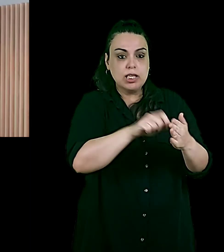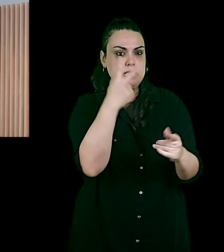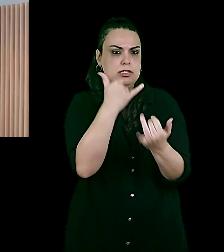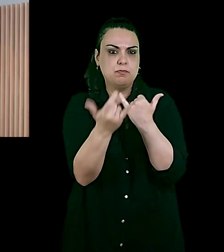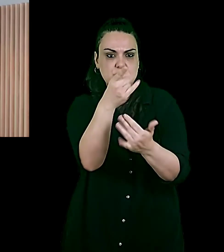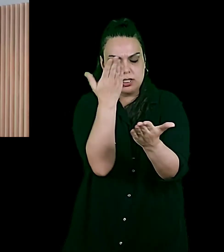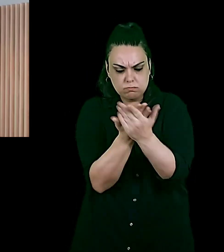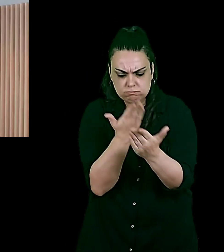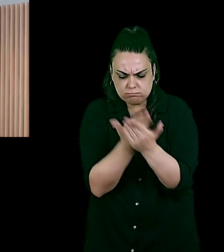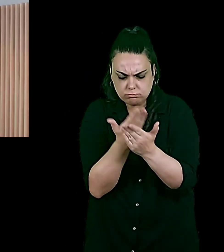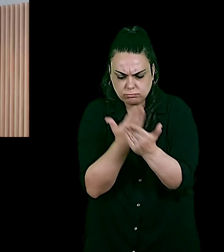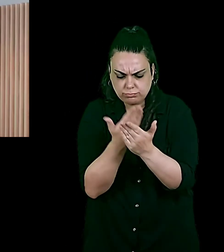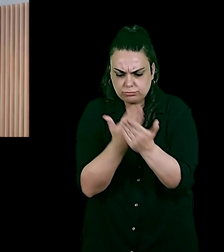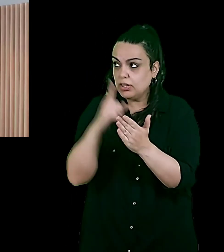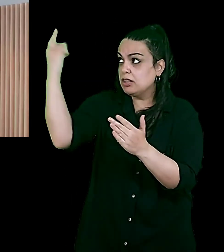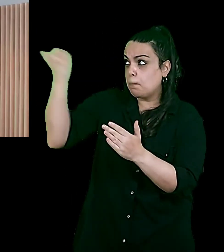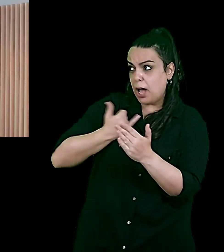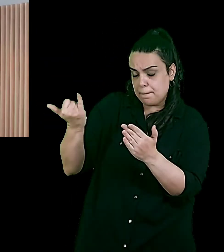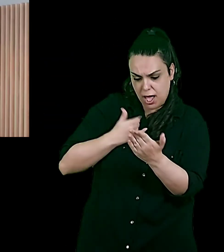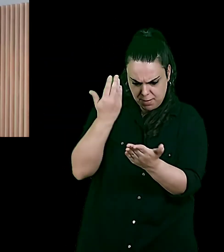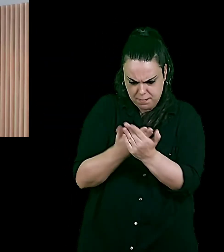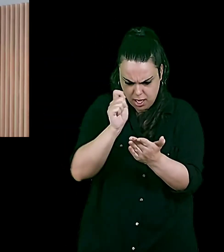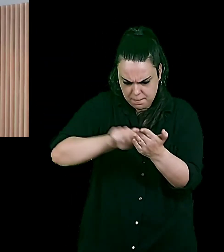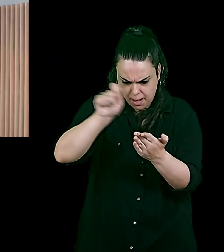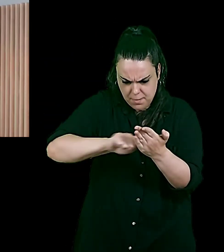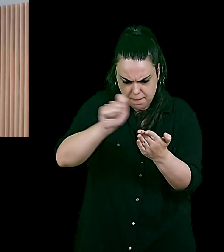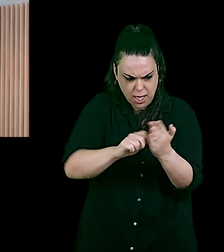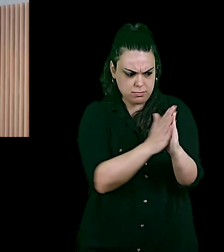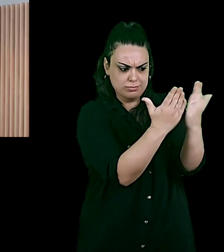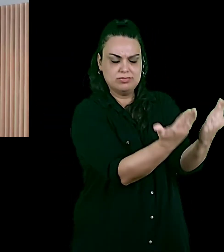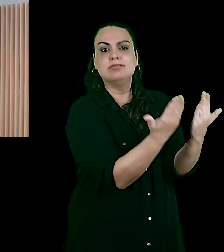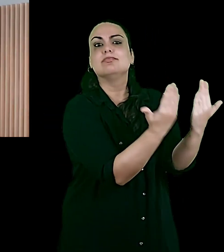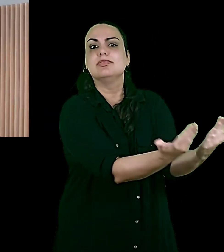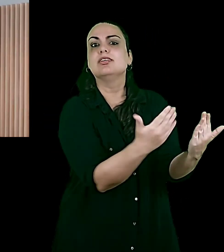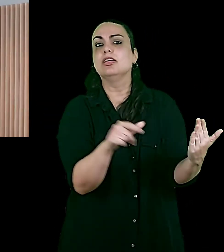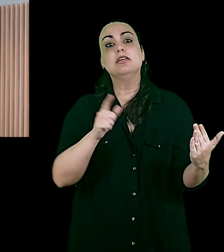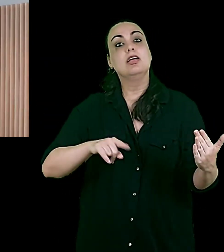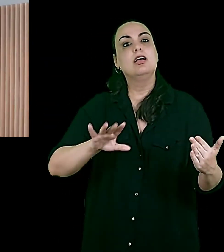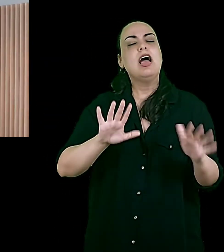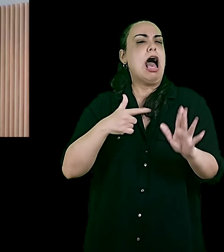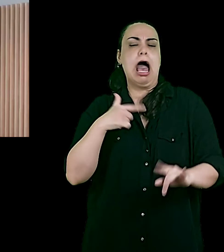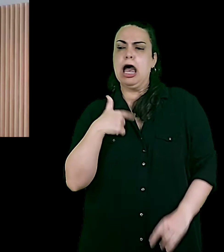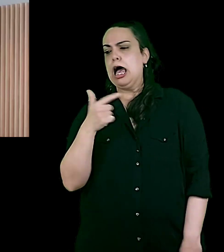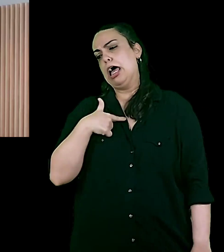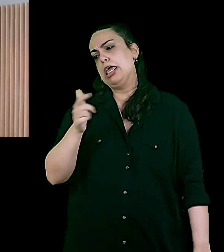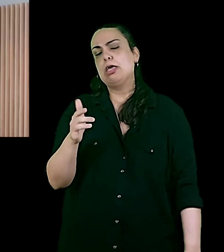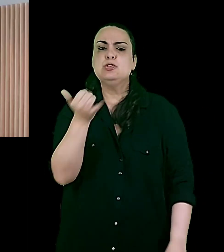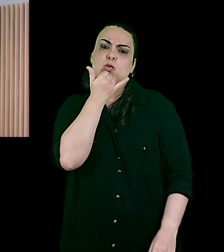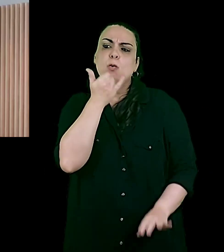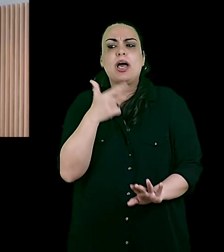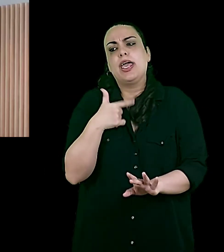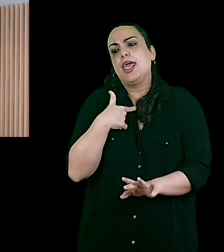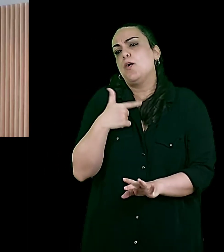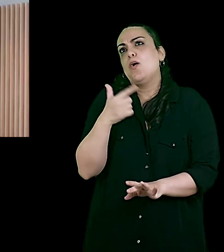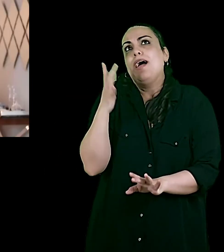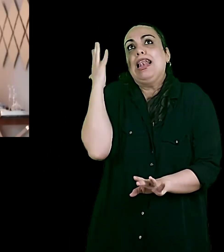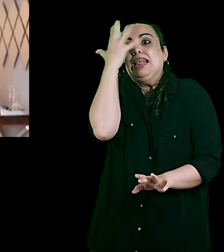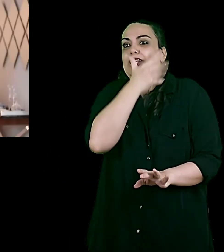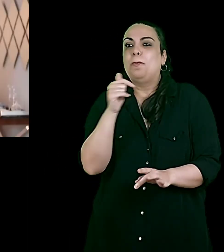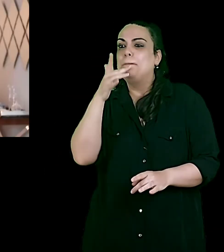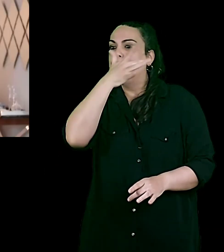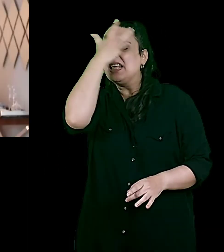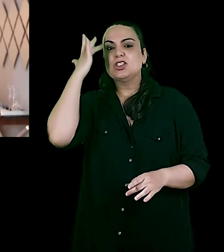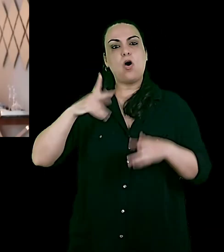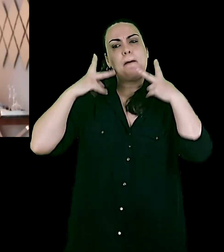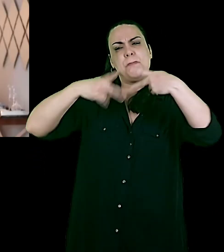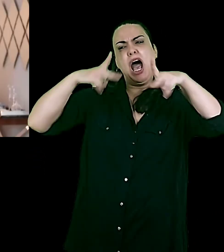fora para você ter possibilidade de ter o conteúdo. Vamos lá. Camila, eu acho lindo a pessoa pregar sem sermão, mas alguém que hoje prega sem olhar para o sermão é porque